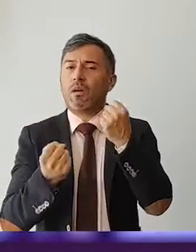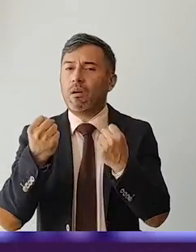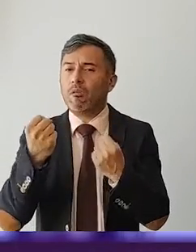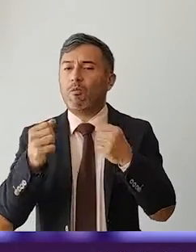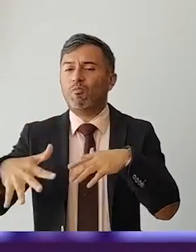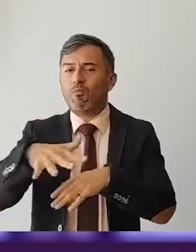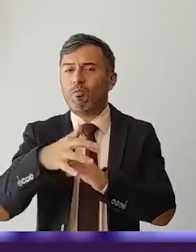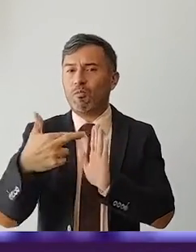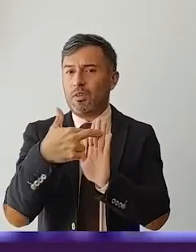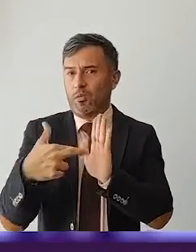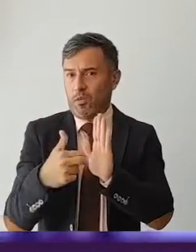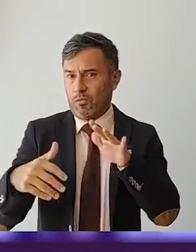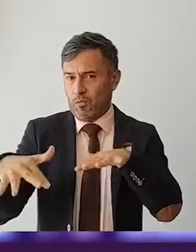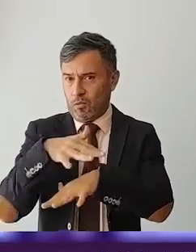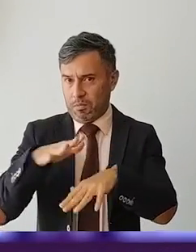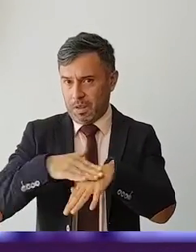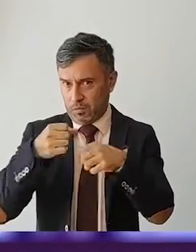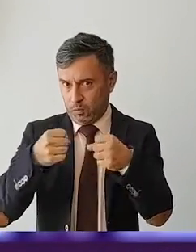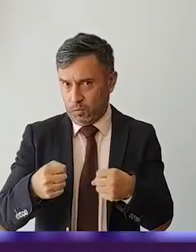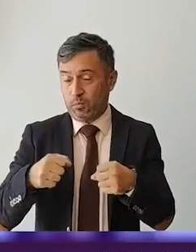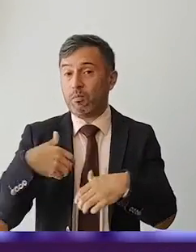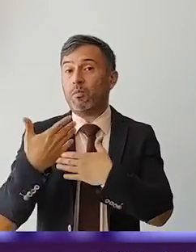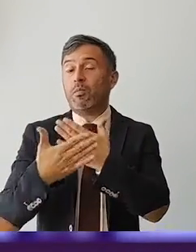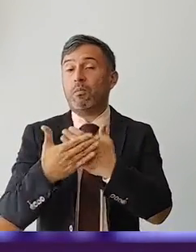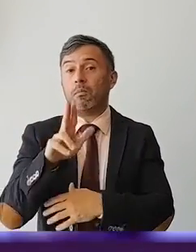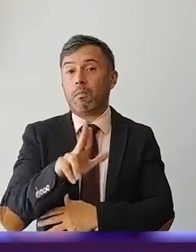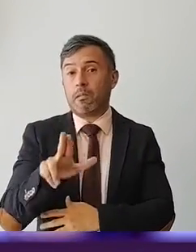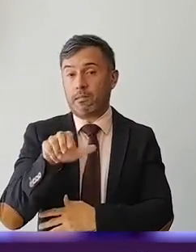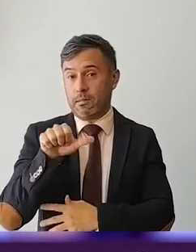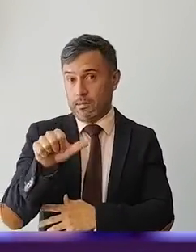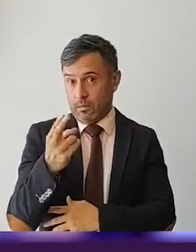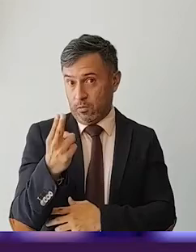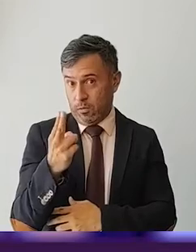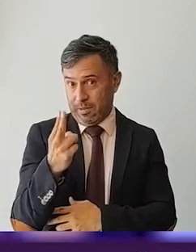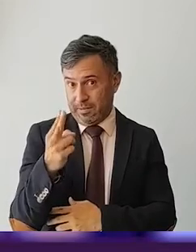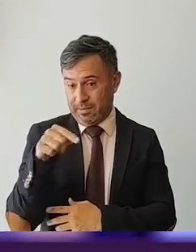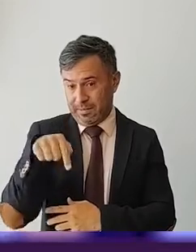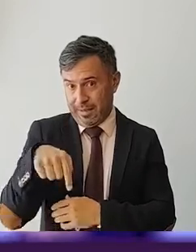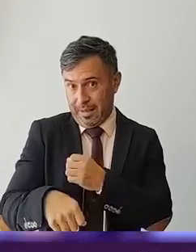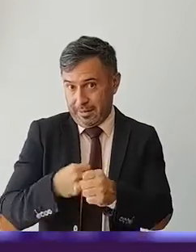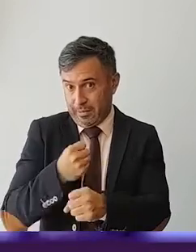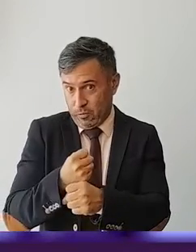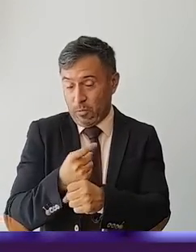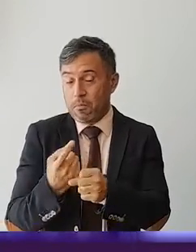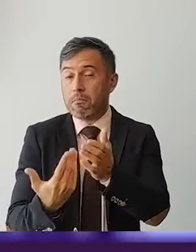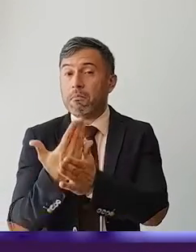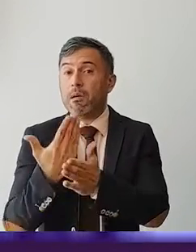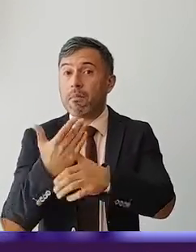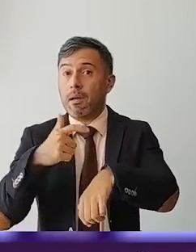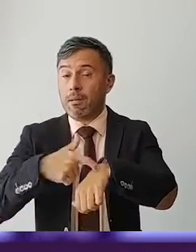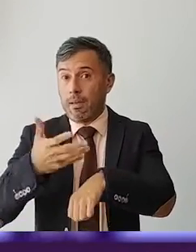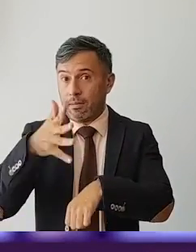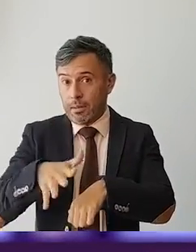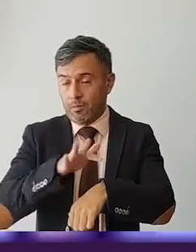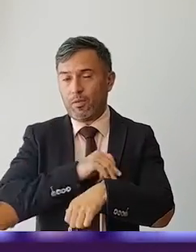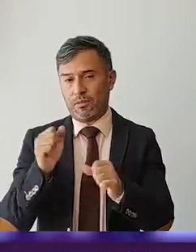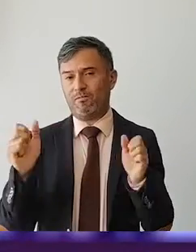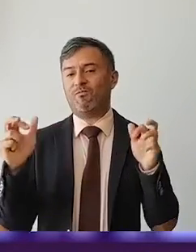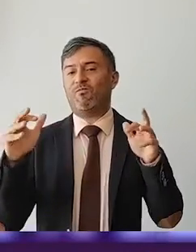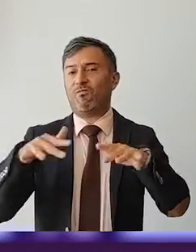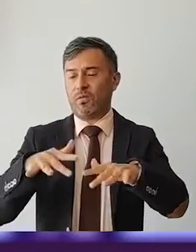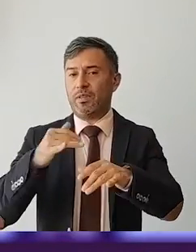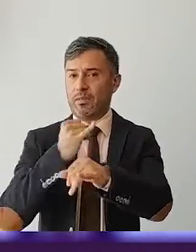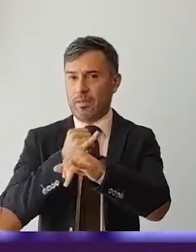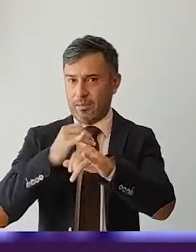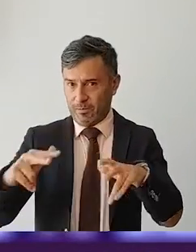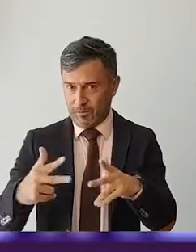virtual el próximo martes 16 de noviembre de este año a partir de las 10 horas. En el